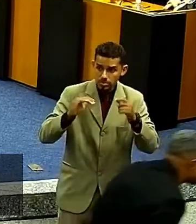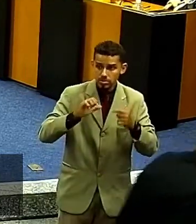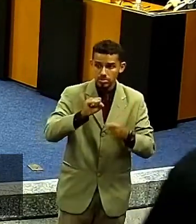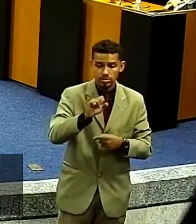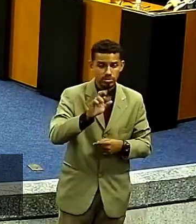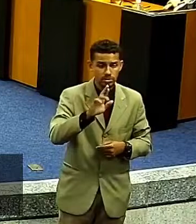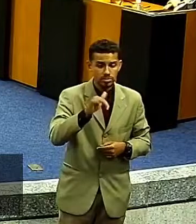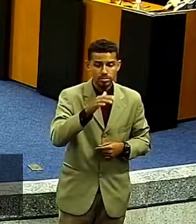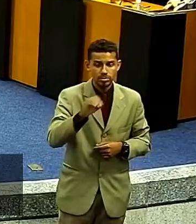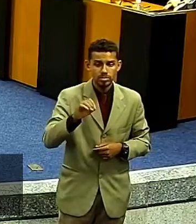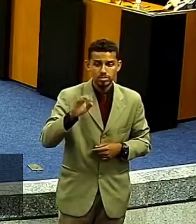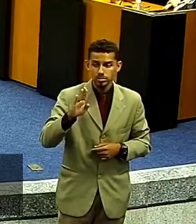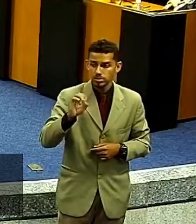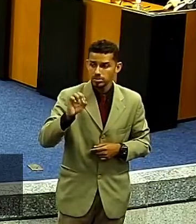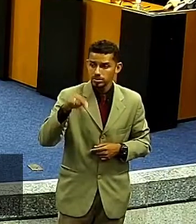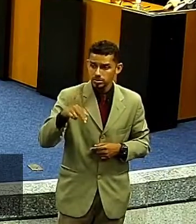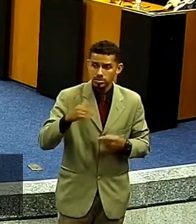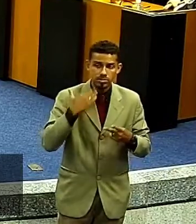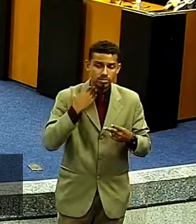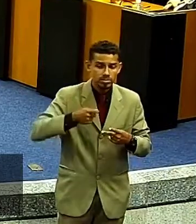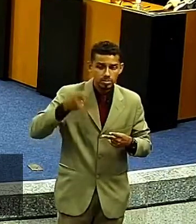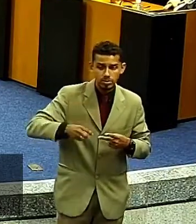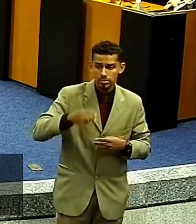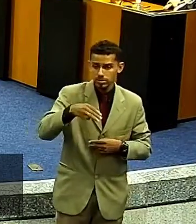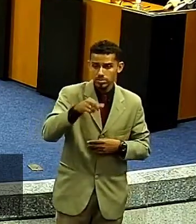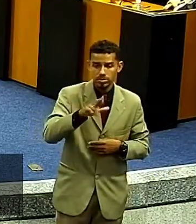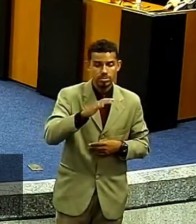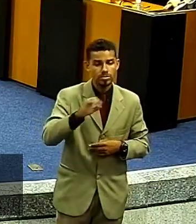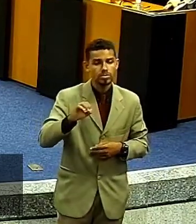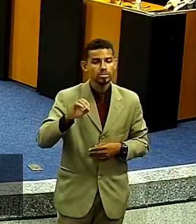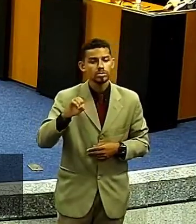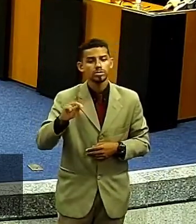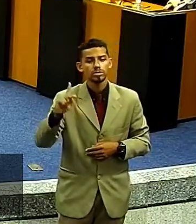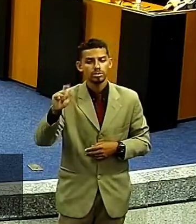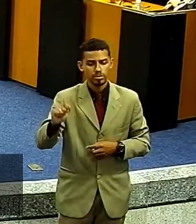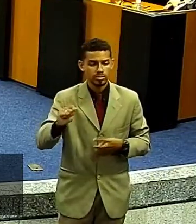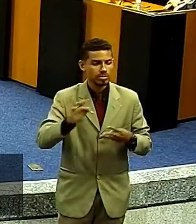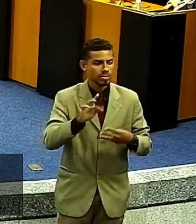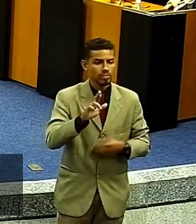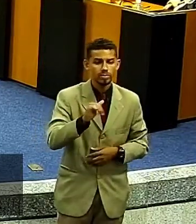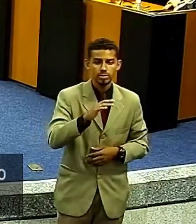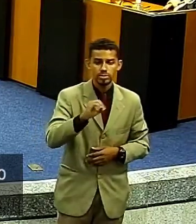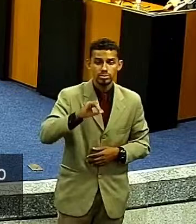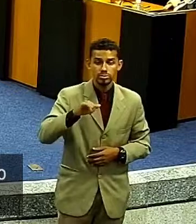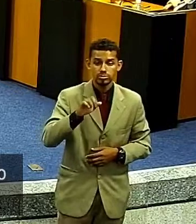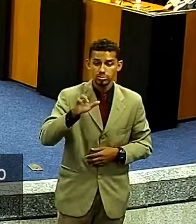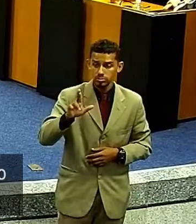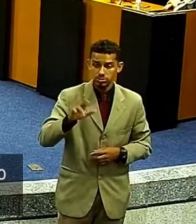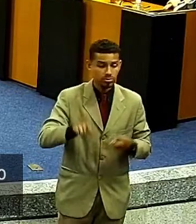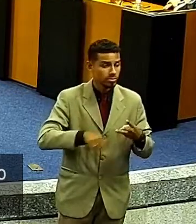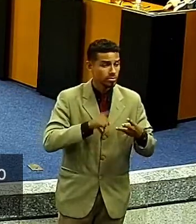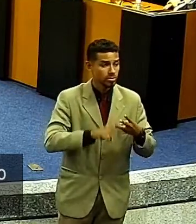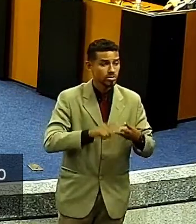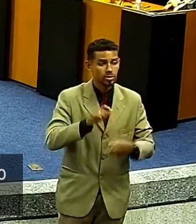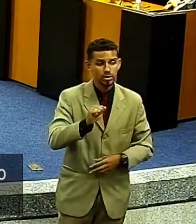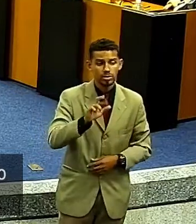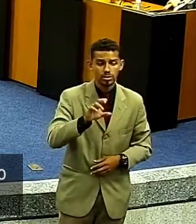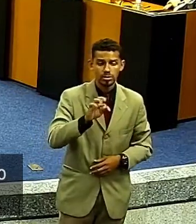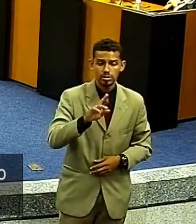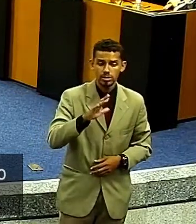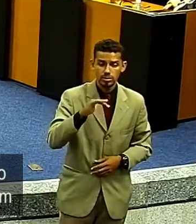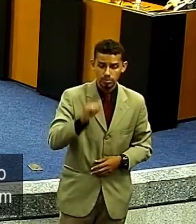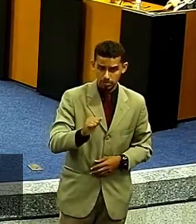Bonfim dos juízes Marcelo oca Francisco Júnior Francisco Lima e Alma